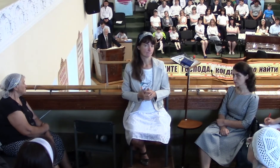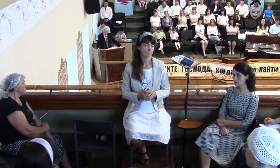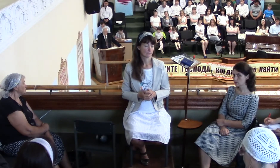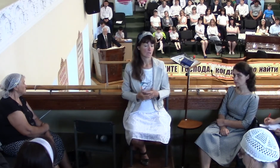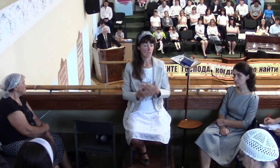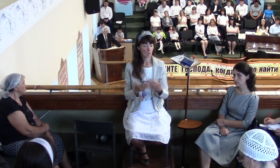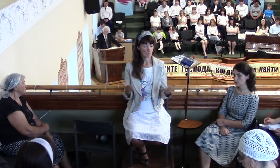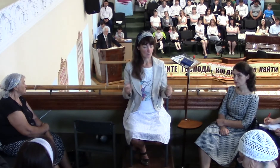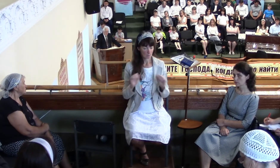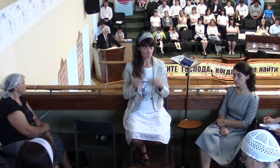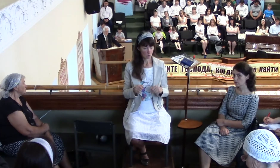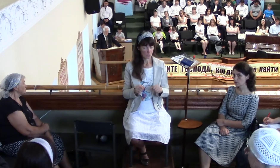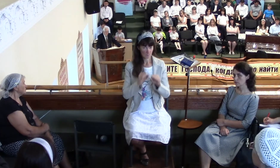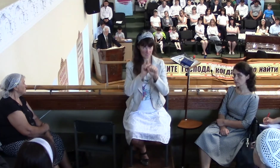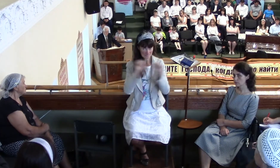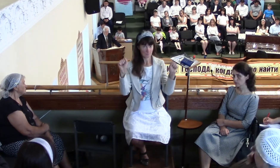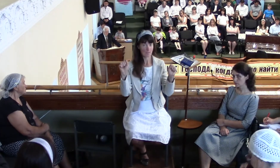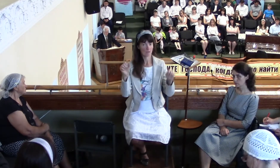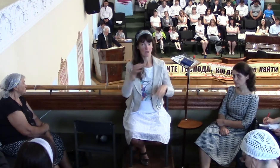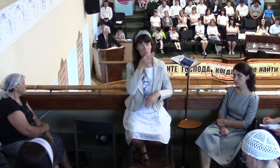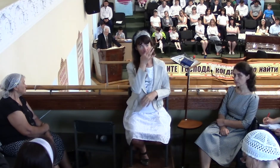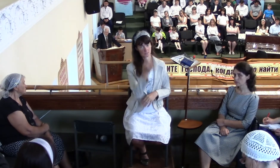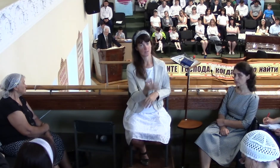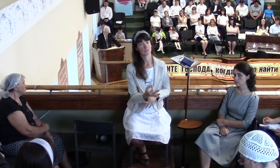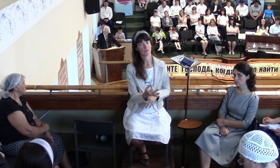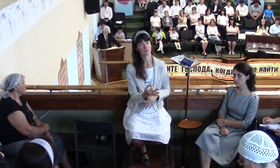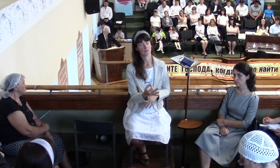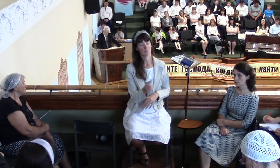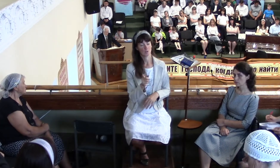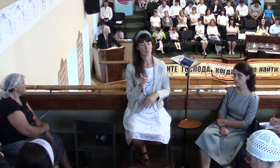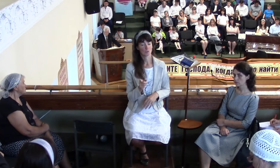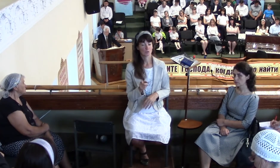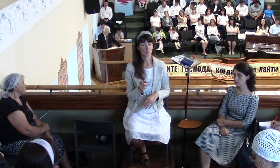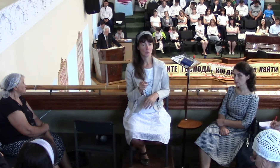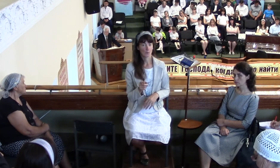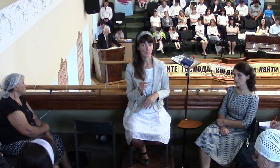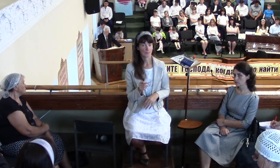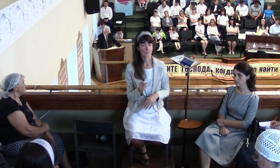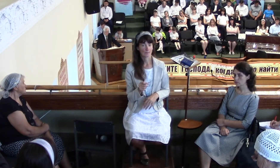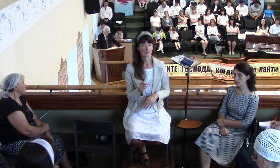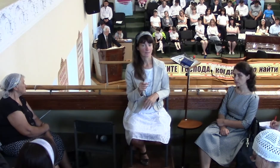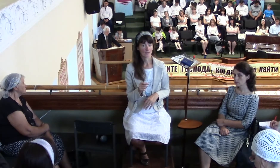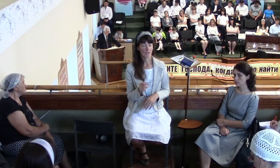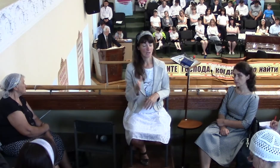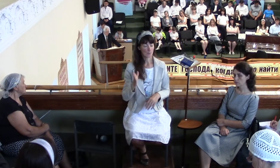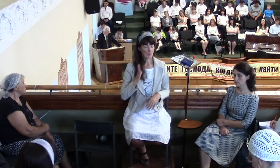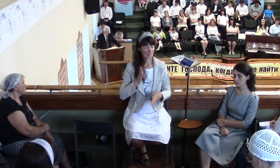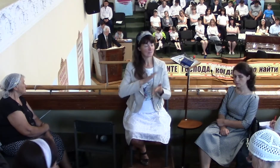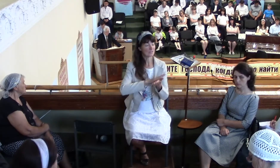мы можем смело сказать, что кроме Иисуса Христа не было чистым ни одного человека на земле.